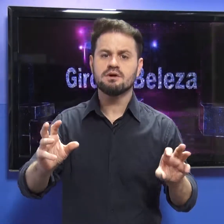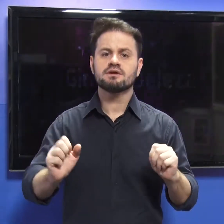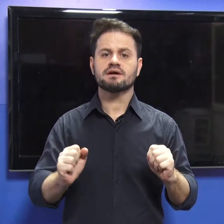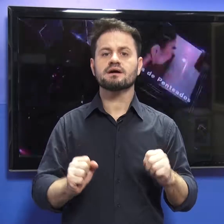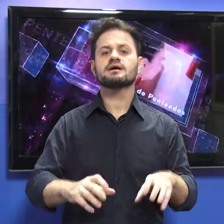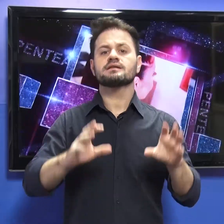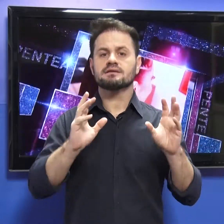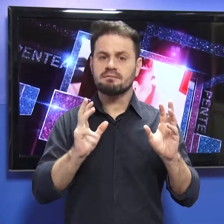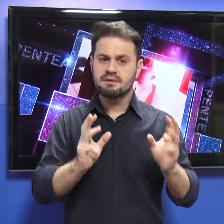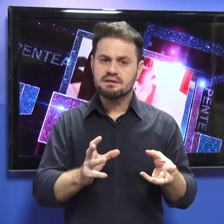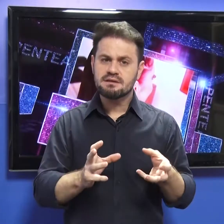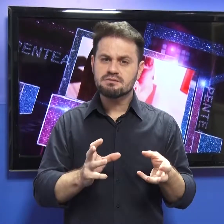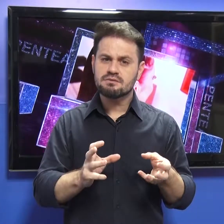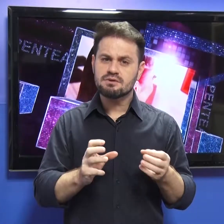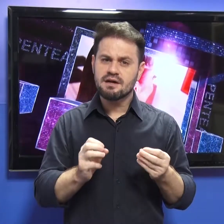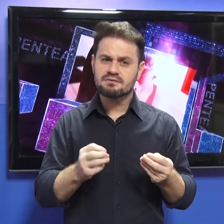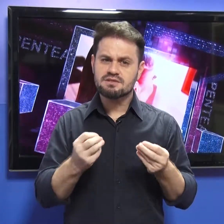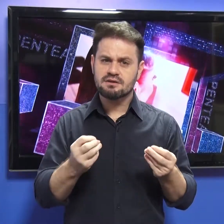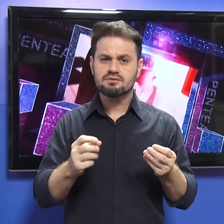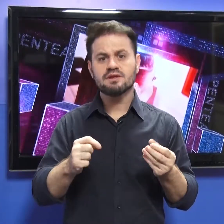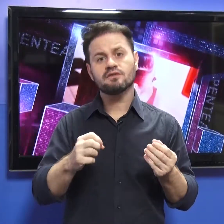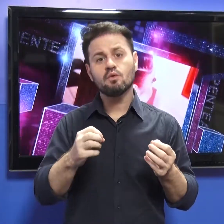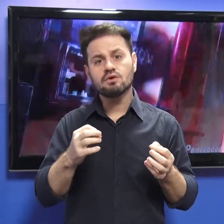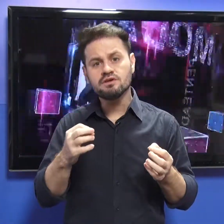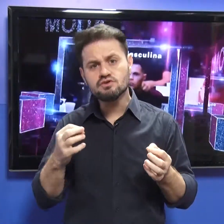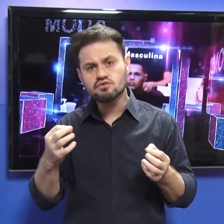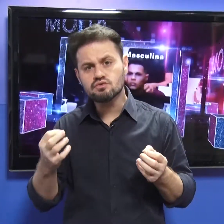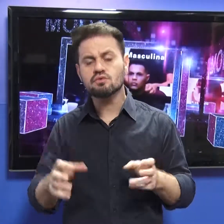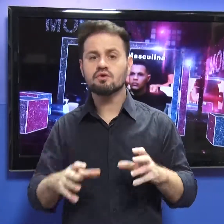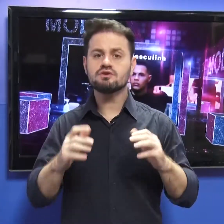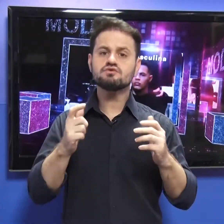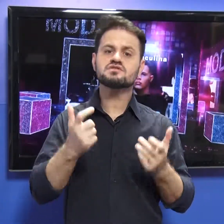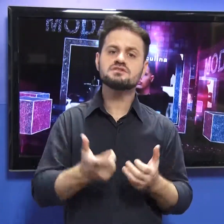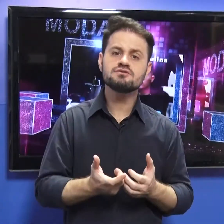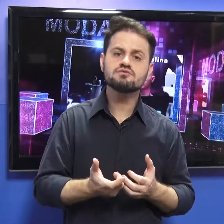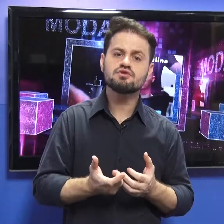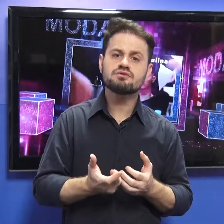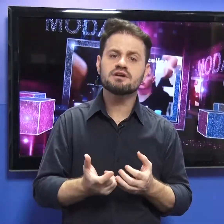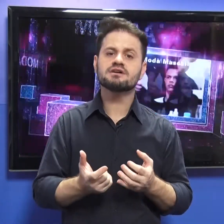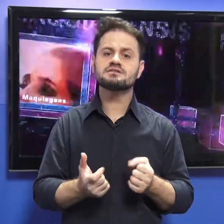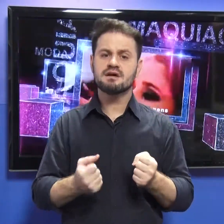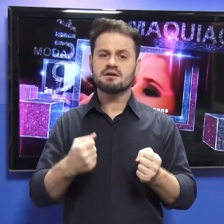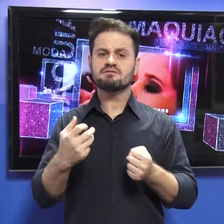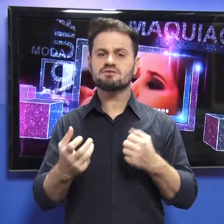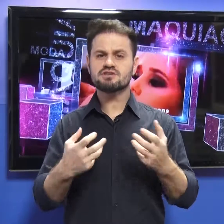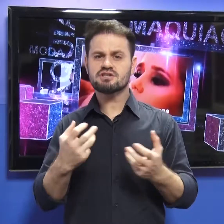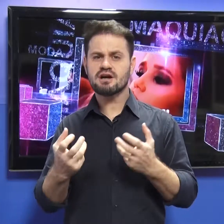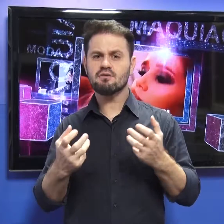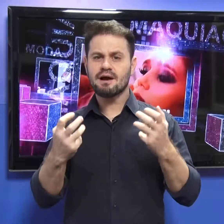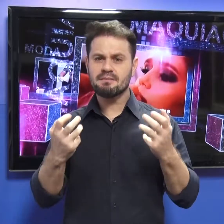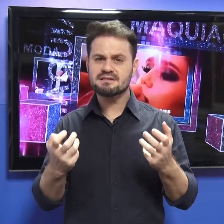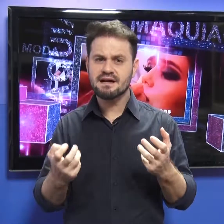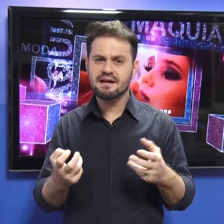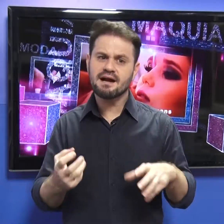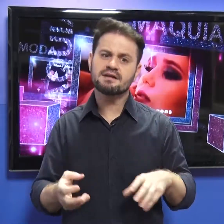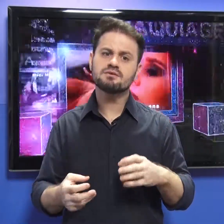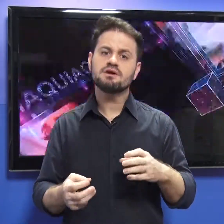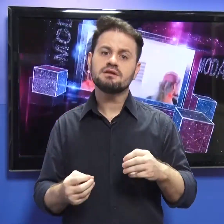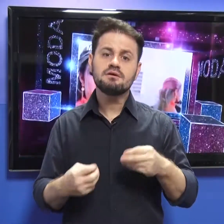há também dando cuidar um certo cuidado ao risco do olho e os cílios muito grandes que vão te deixar com ar mais carregado e não